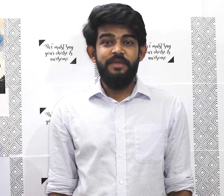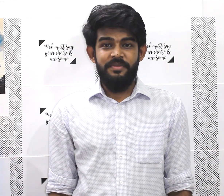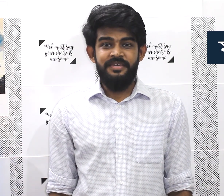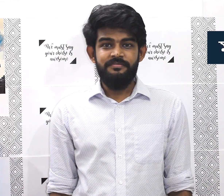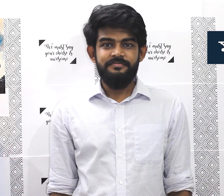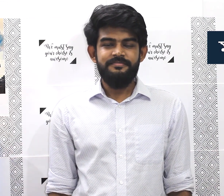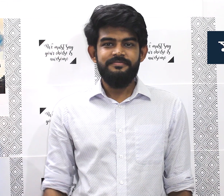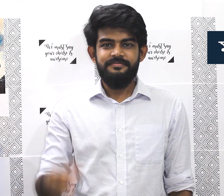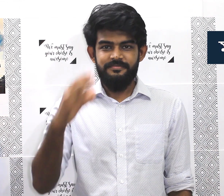মামি,